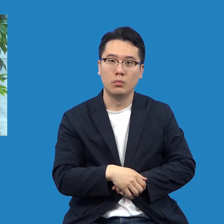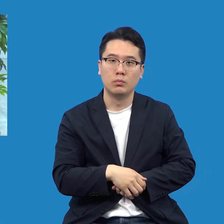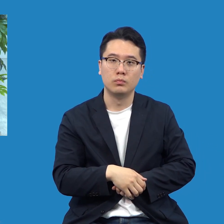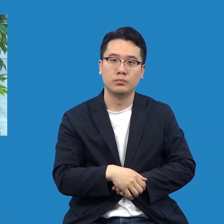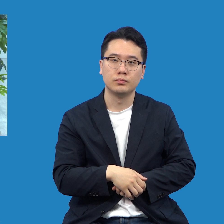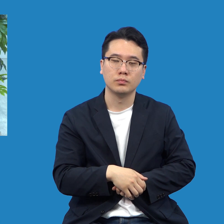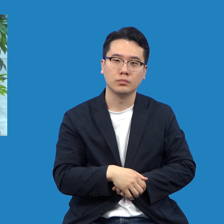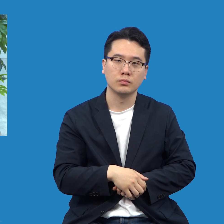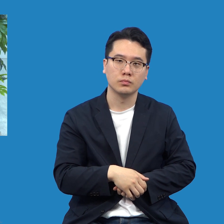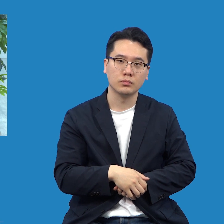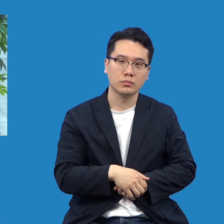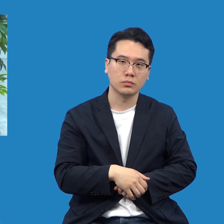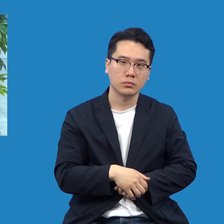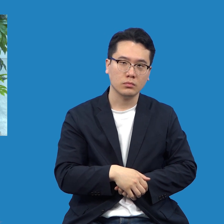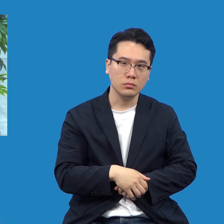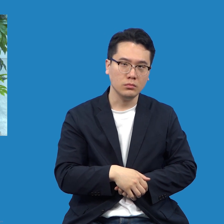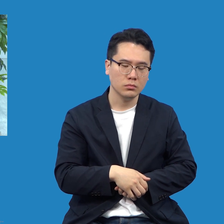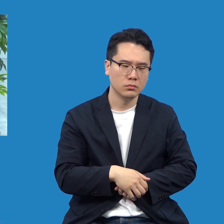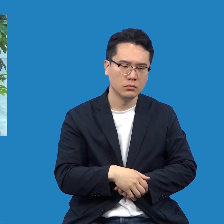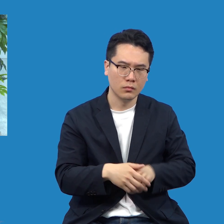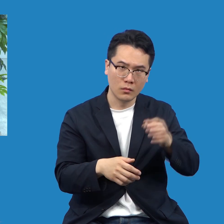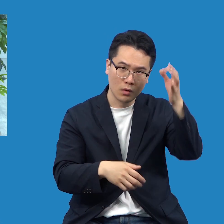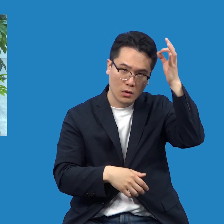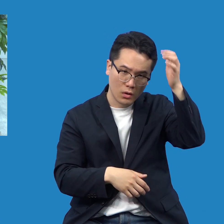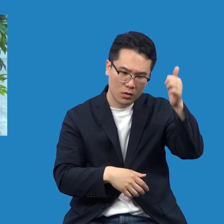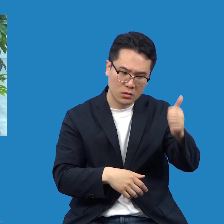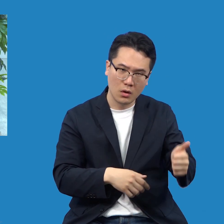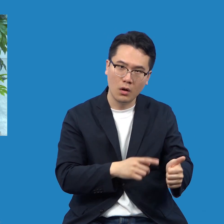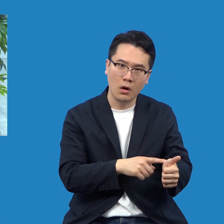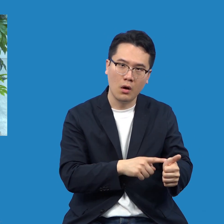엘리사가 얼마나 절망했겠습니까?